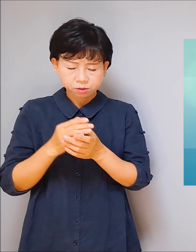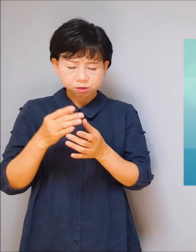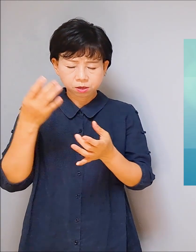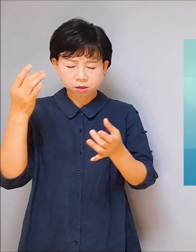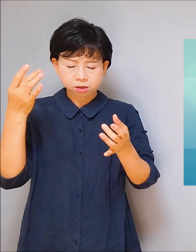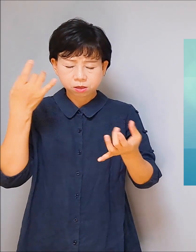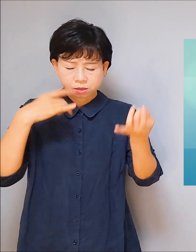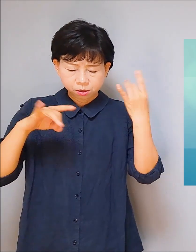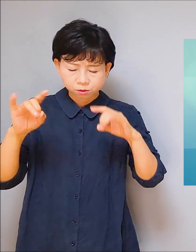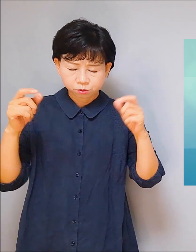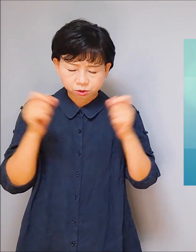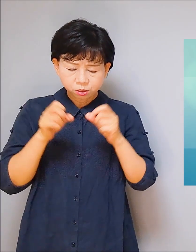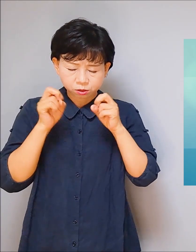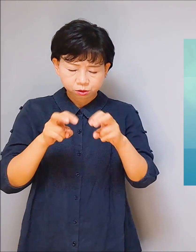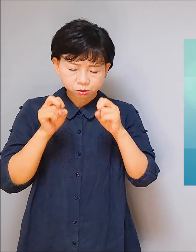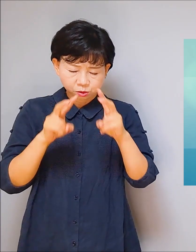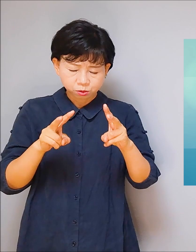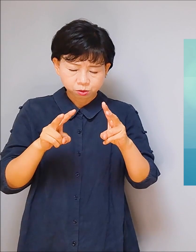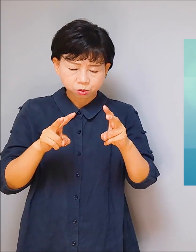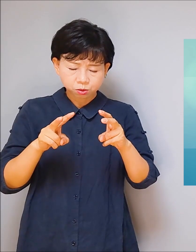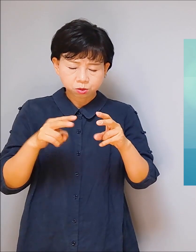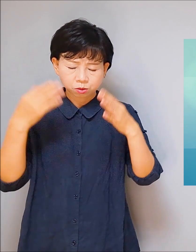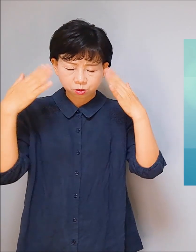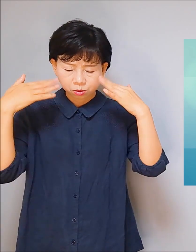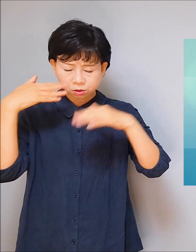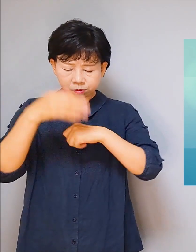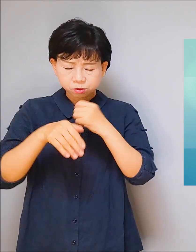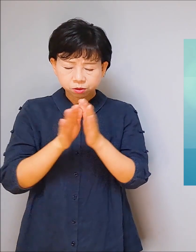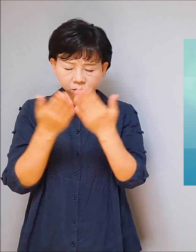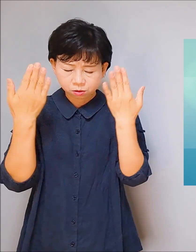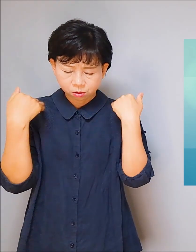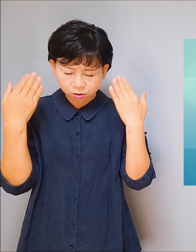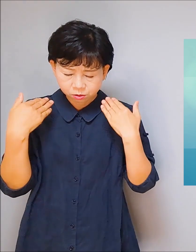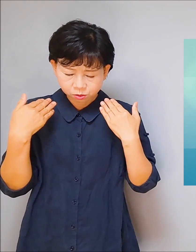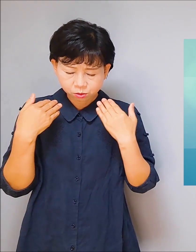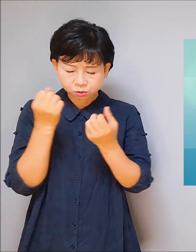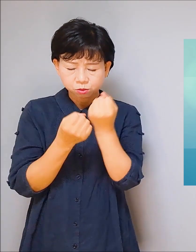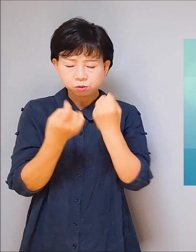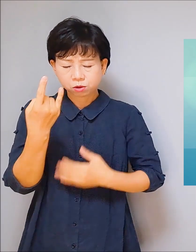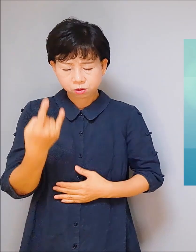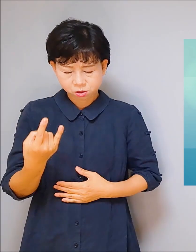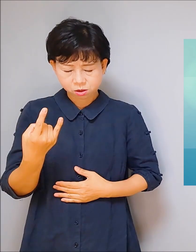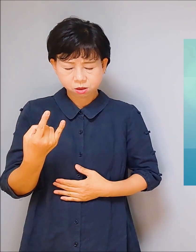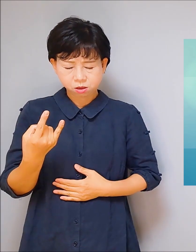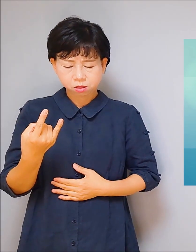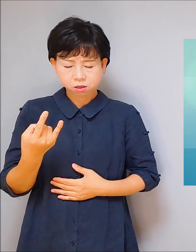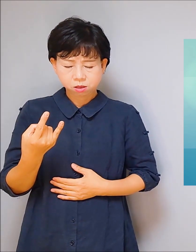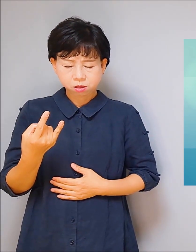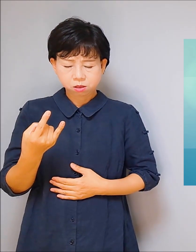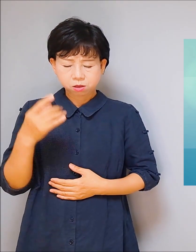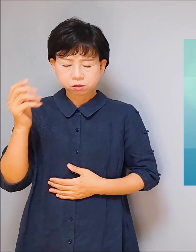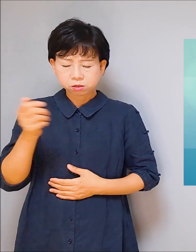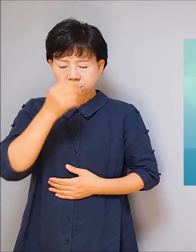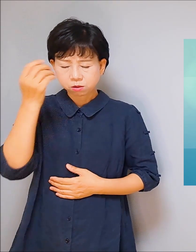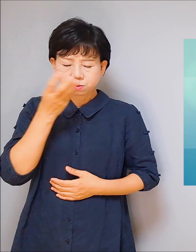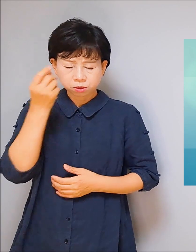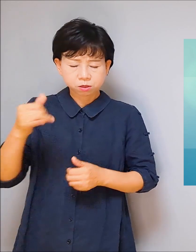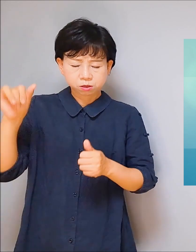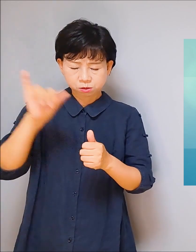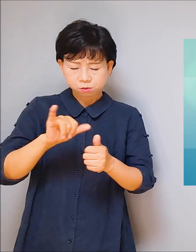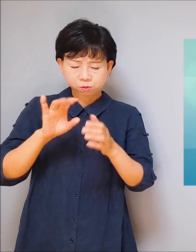선교와 여름 성경학교 수련회까지 각 부서 여름 사역이 성령님께 기름